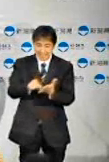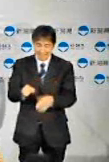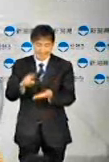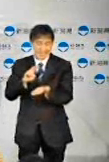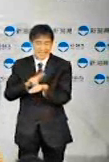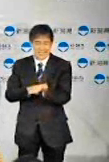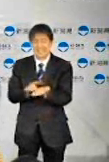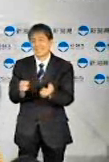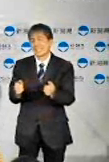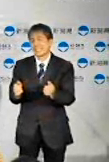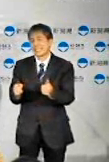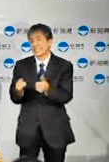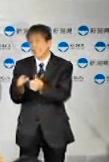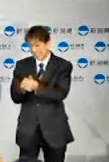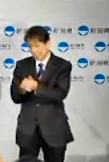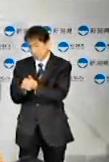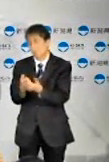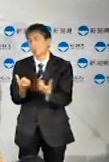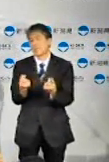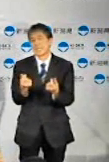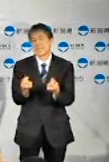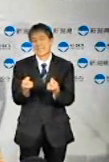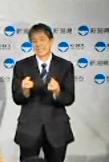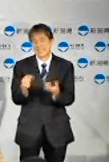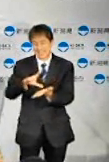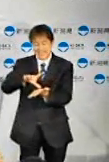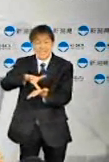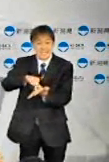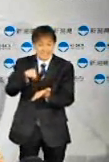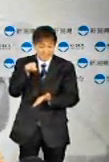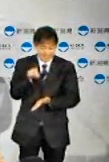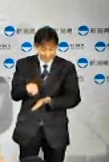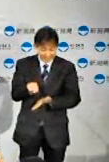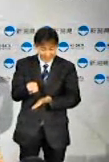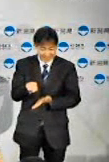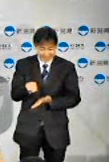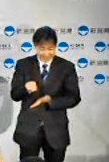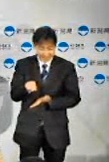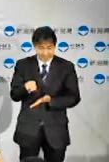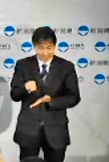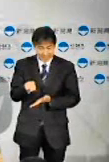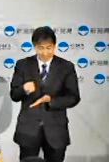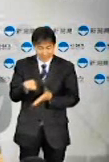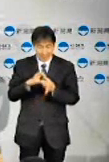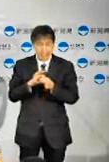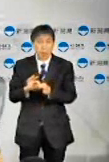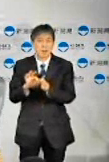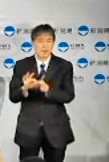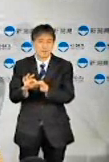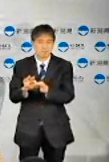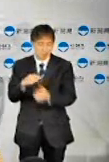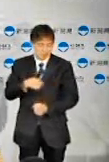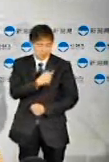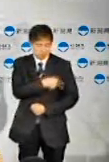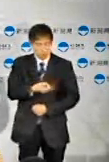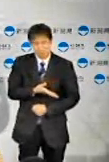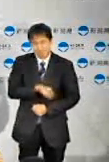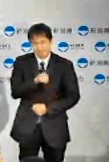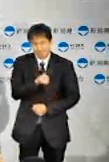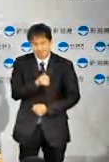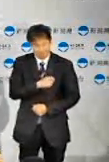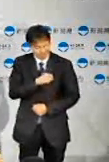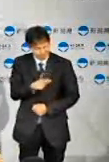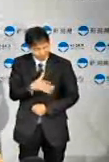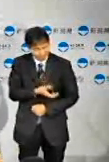師なんかもそうなんですけど、やっぱり地域への地域医療に携わるというこう志を持った人